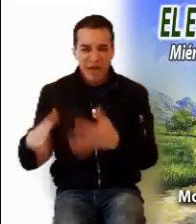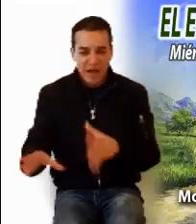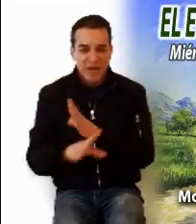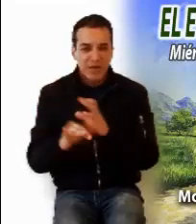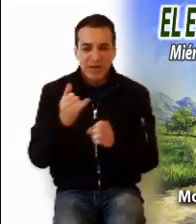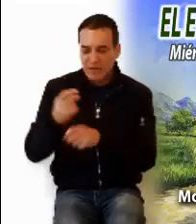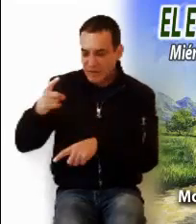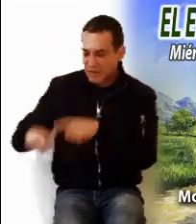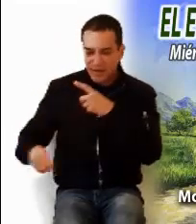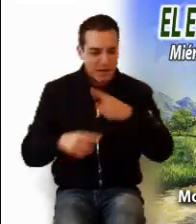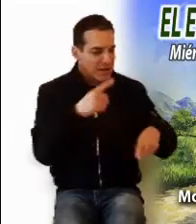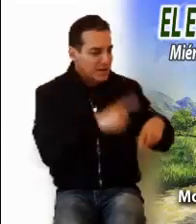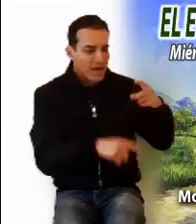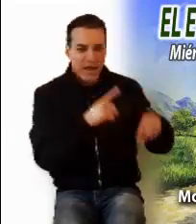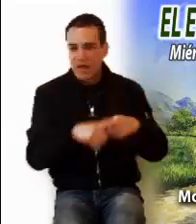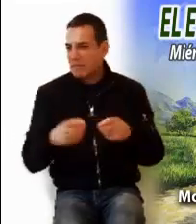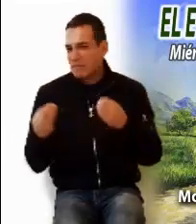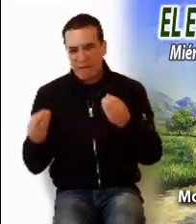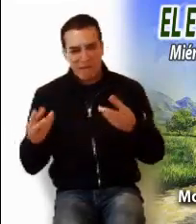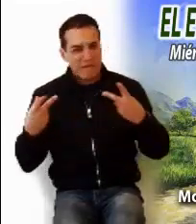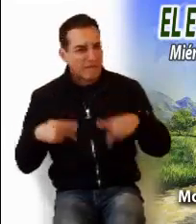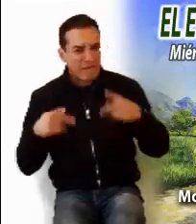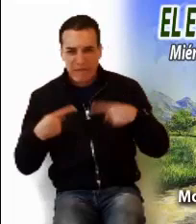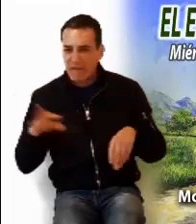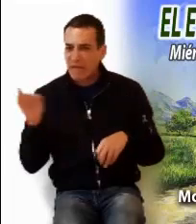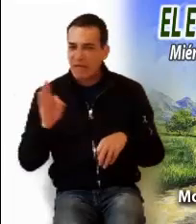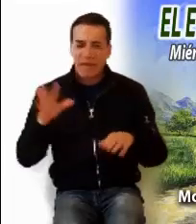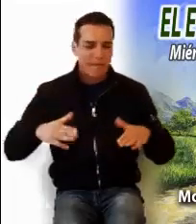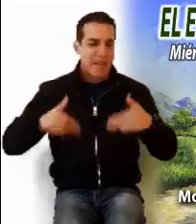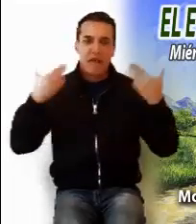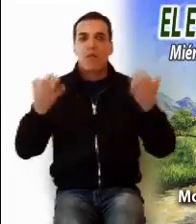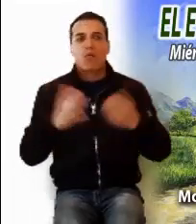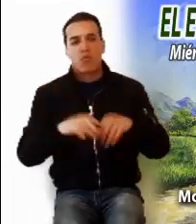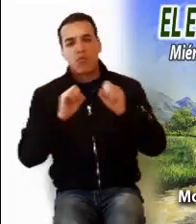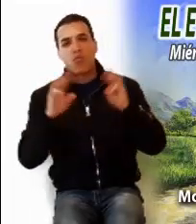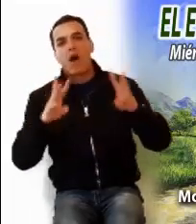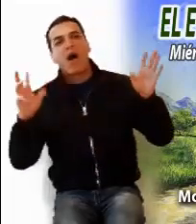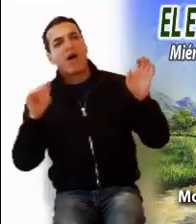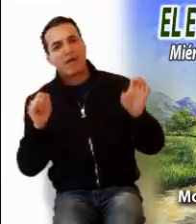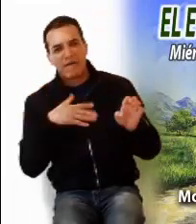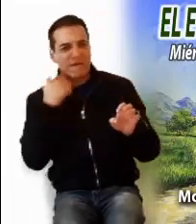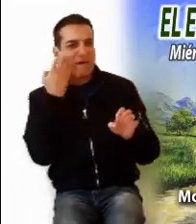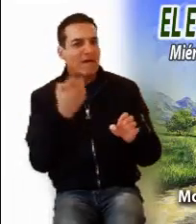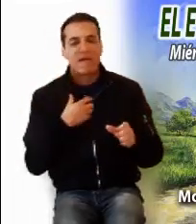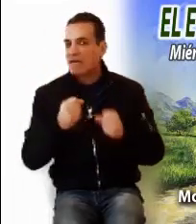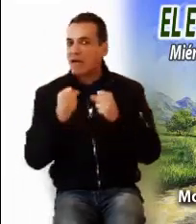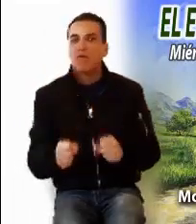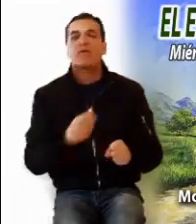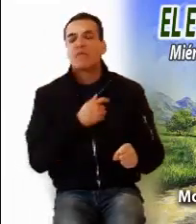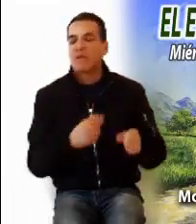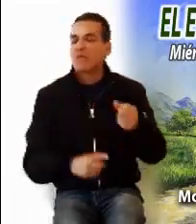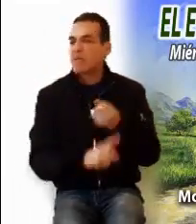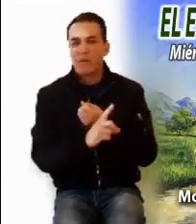lo espectacular de los milagros, están dispuestos a seguir a un Mesías que les solucionará todos sus